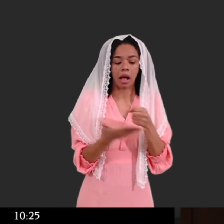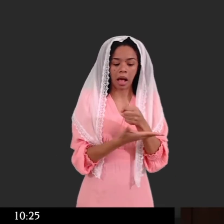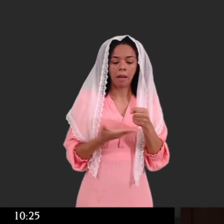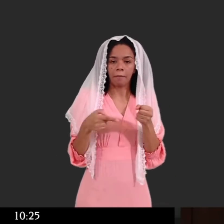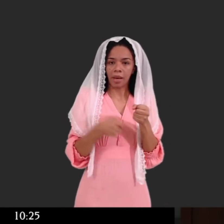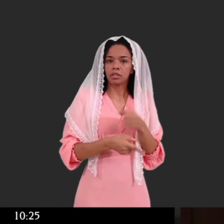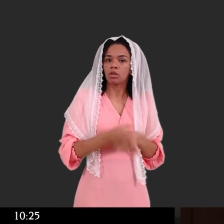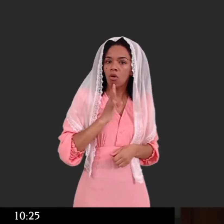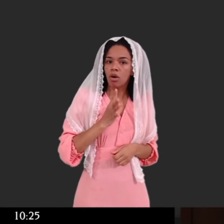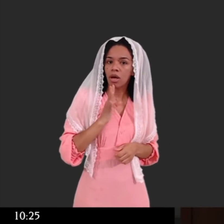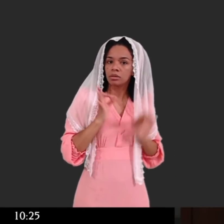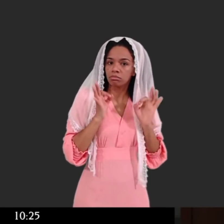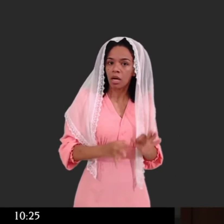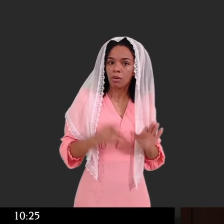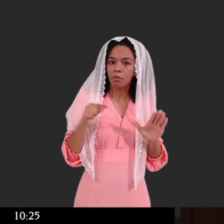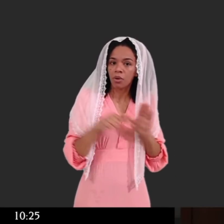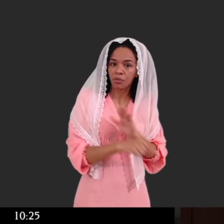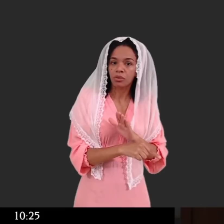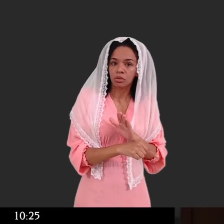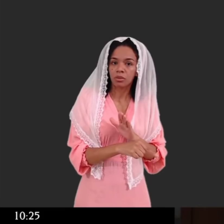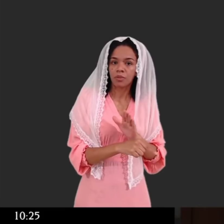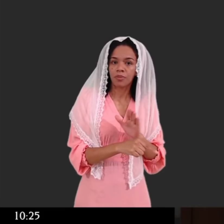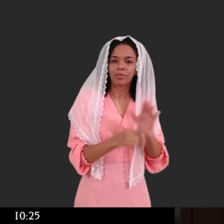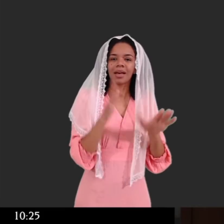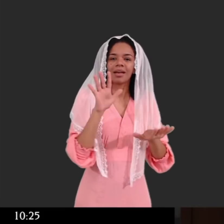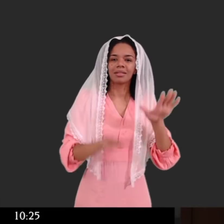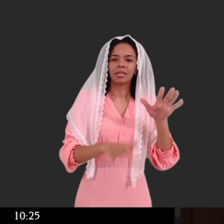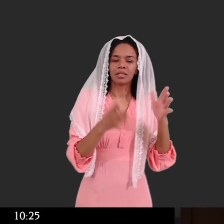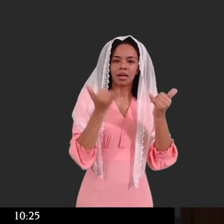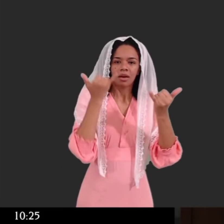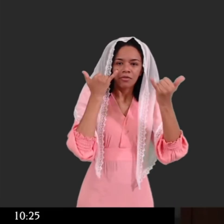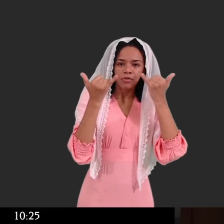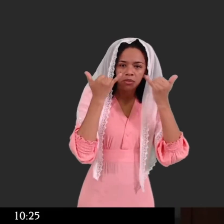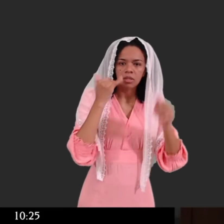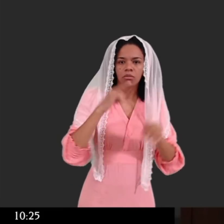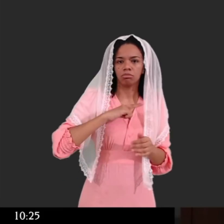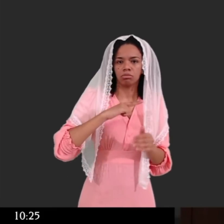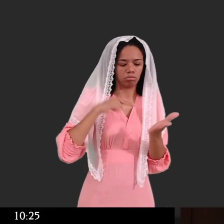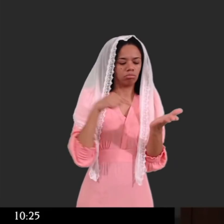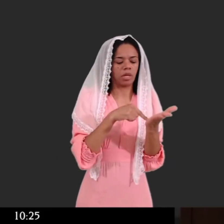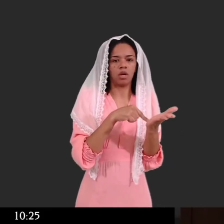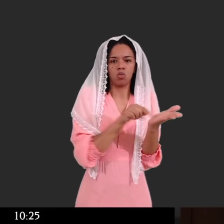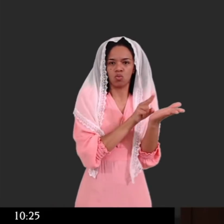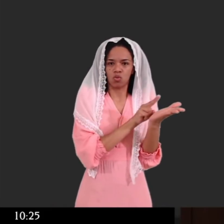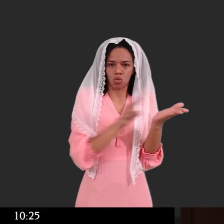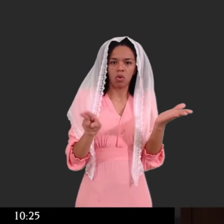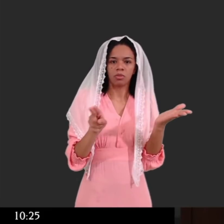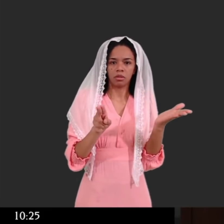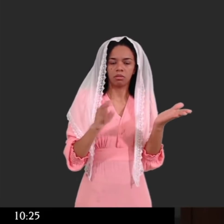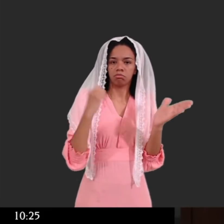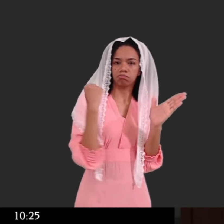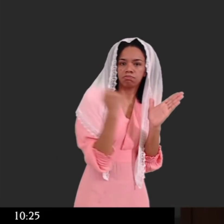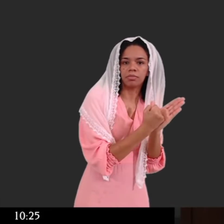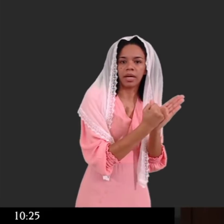informação. Toda informação tem uma fonte de onde ela se origina. Quando eu conheço a fonte que origina